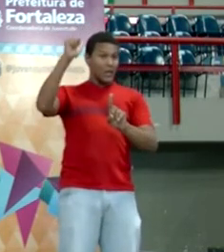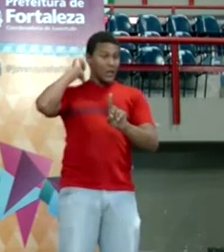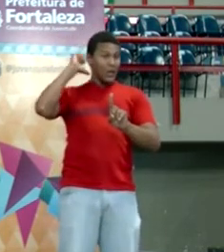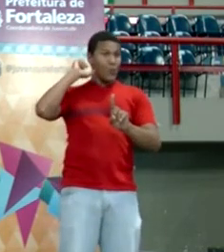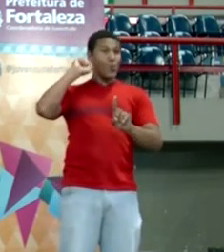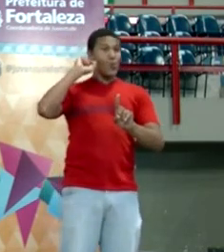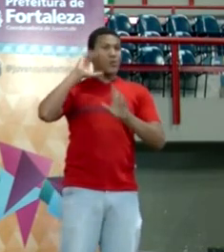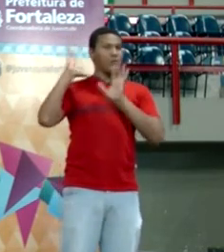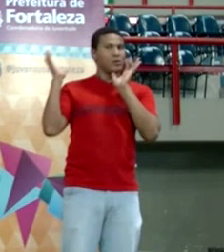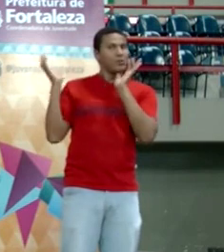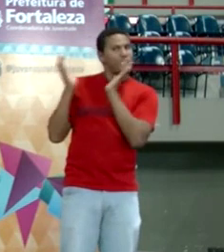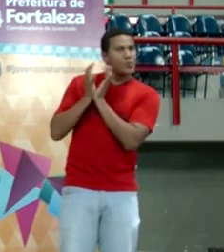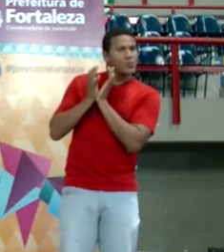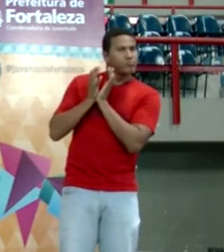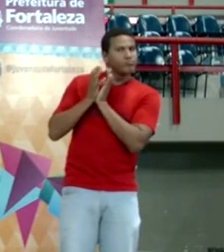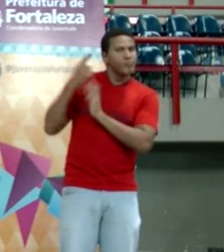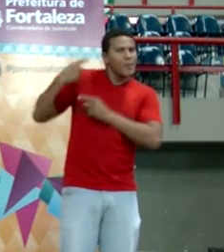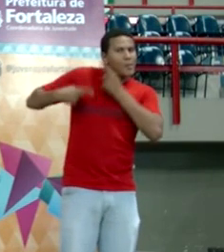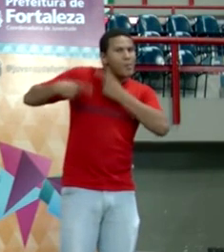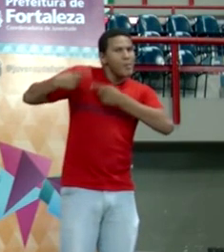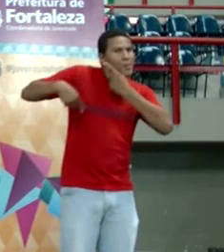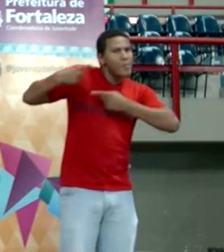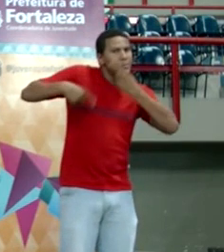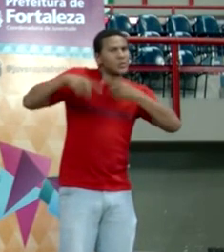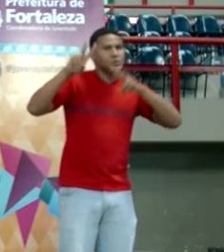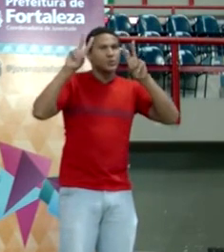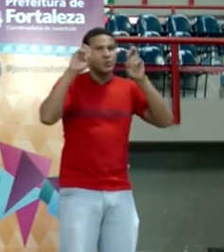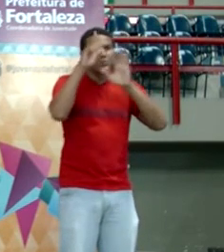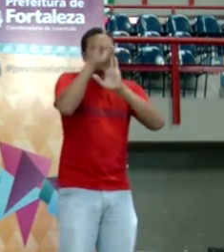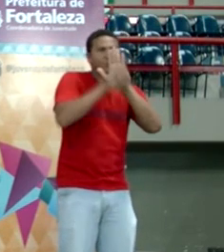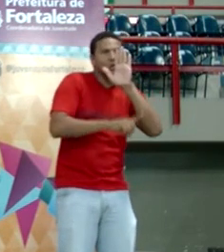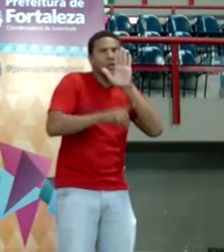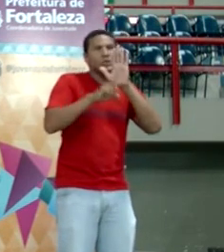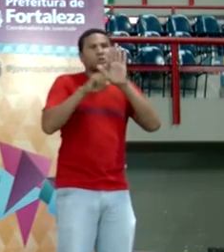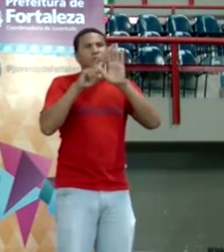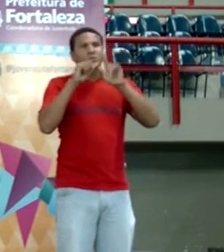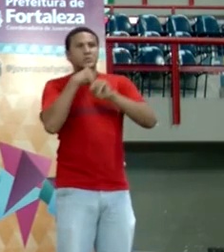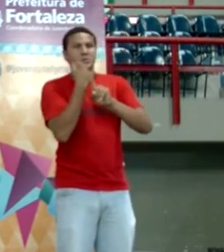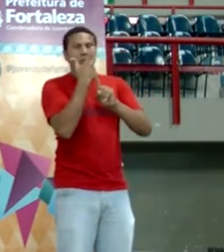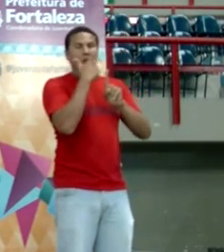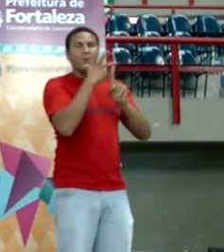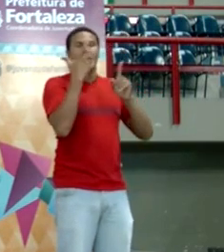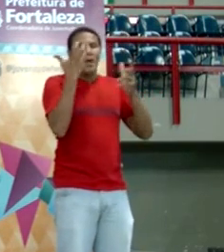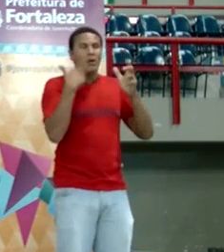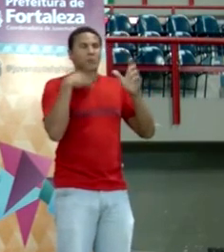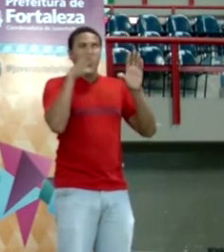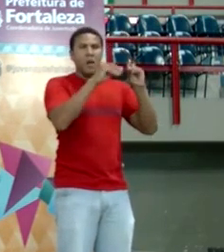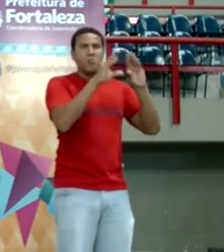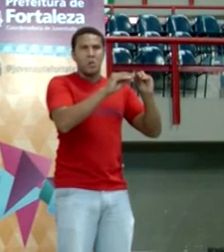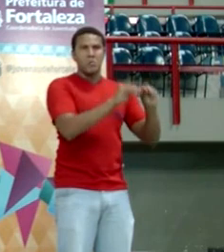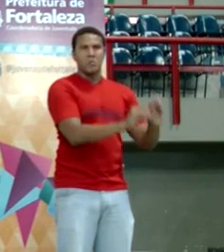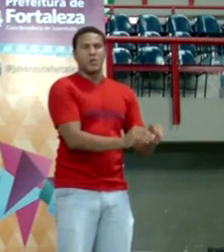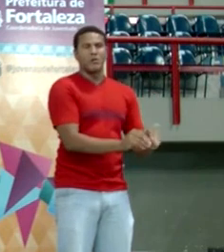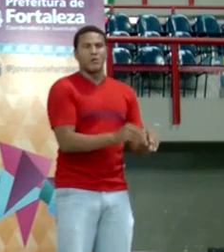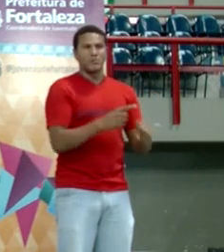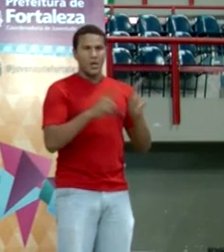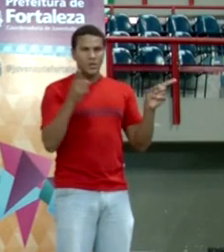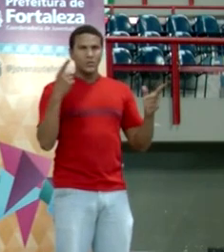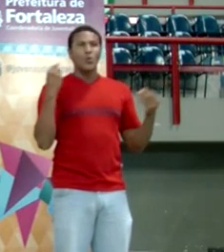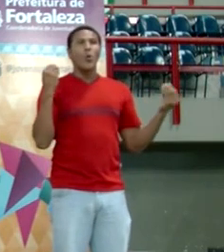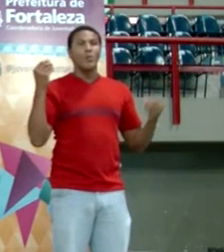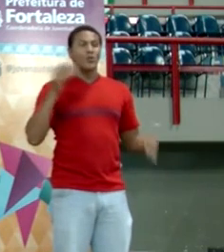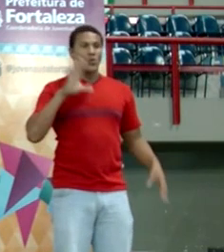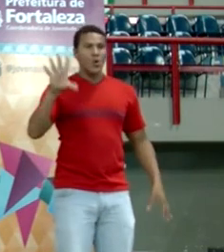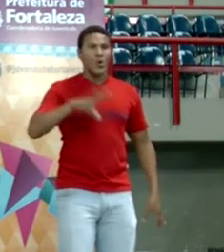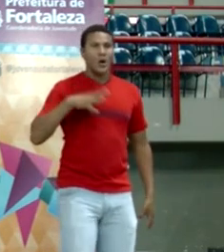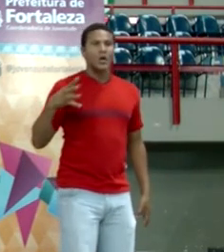grupos políticos interessados em tirar os direitos populares. Qual político tem coragem de ser